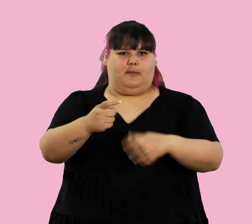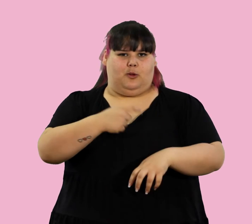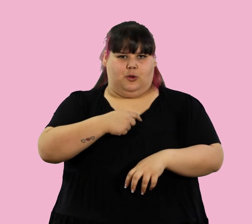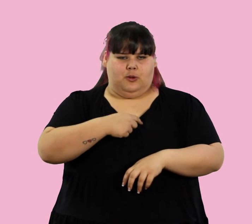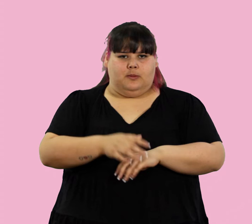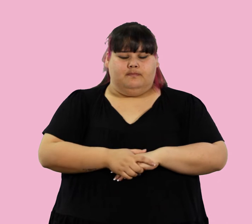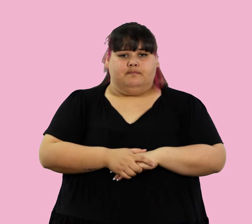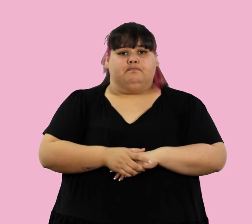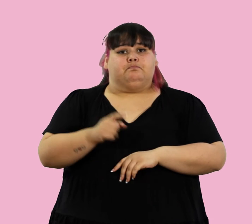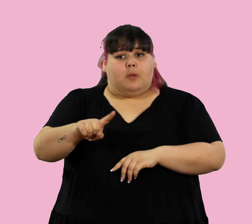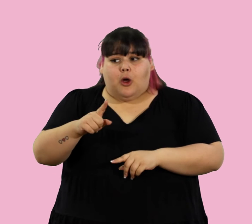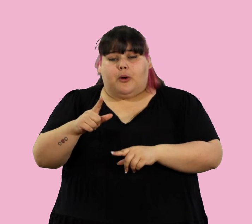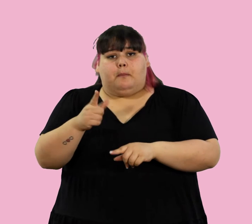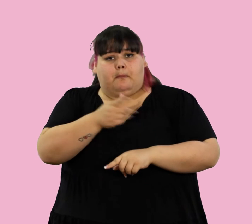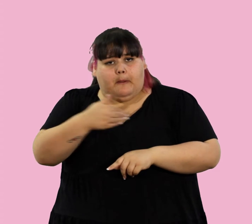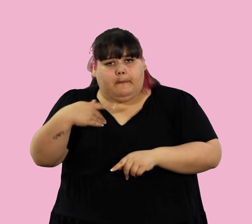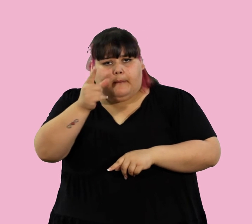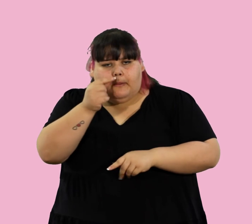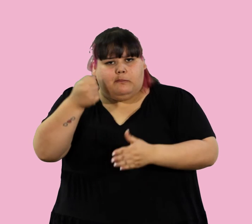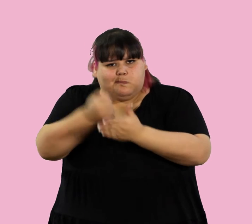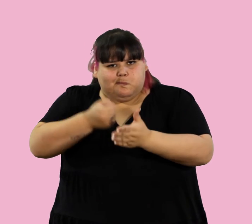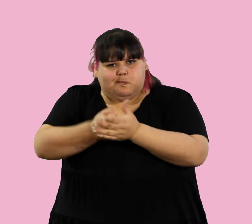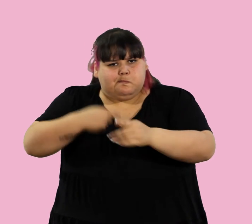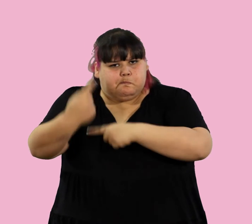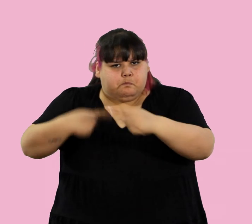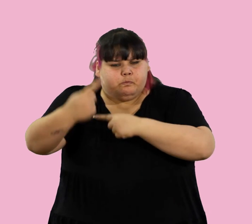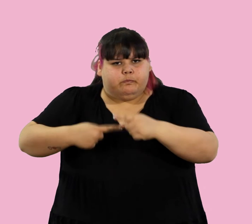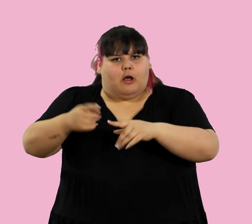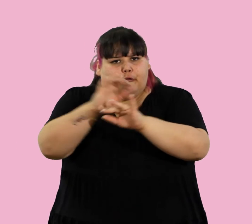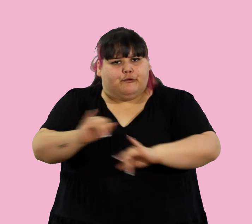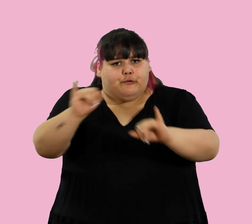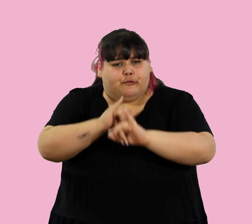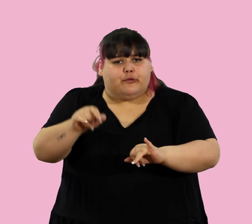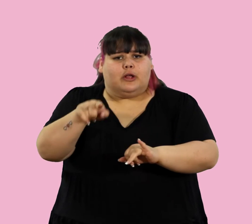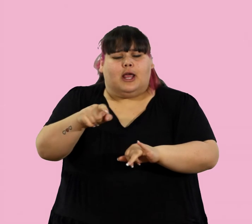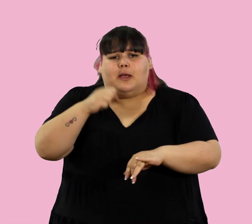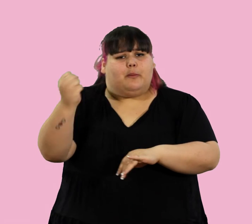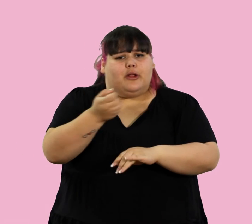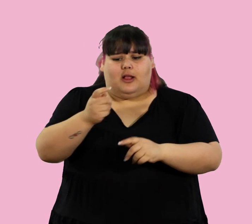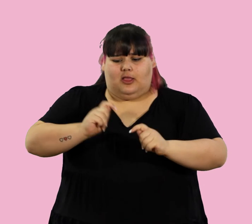Sus padres continuaron con la lucha de concientización sobre la importancia de donar